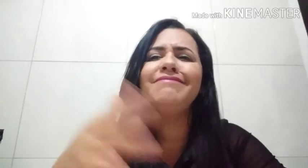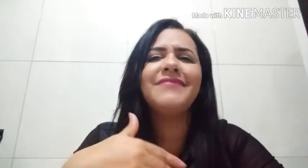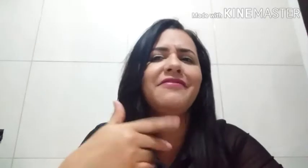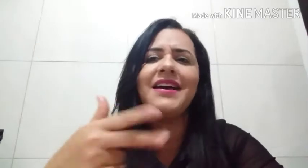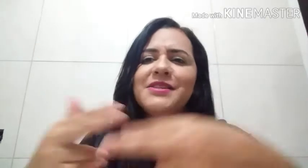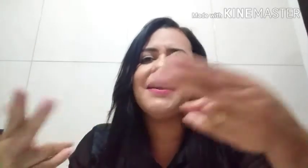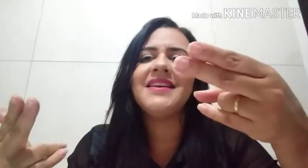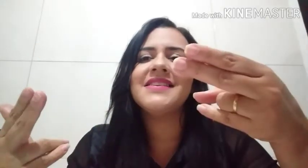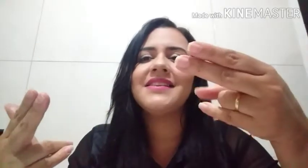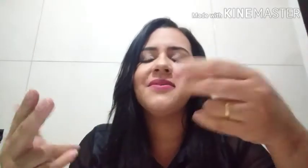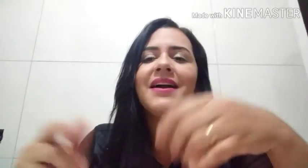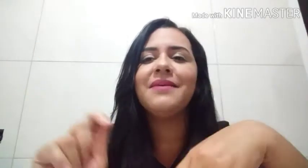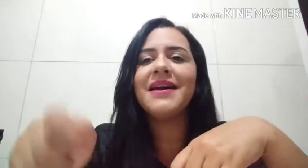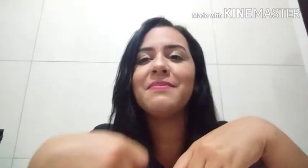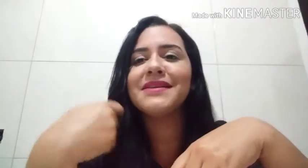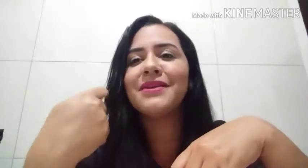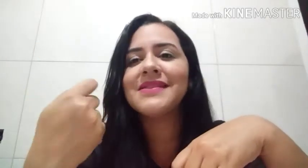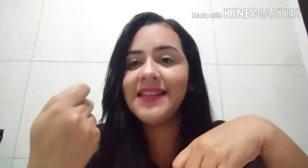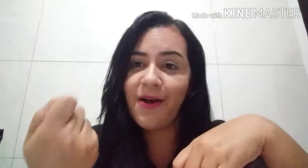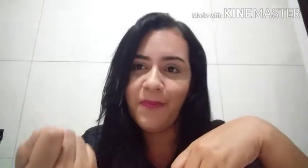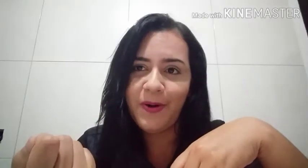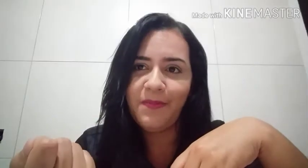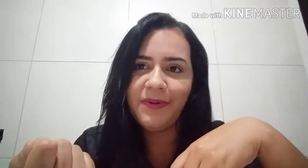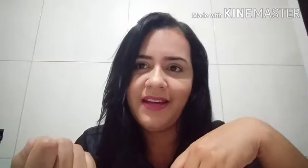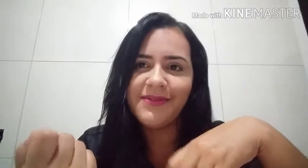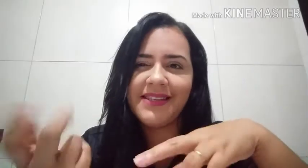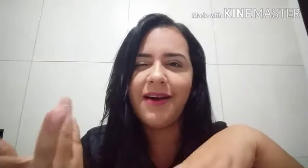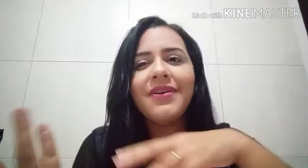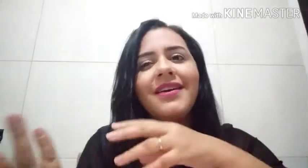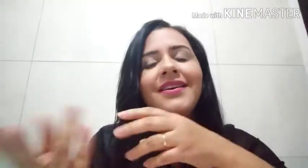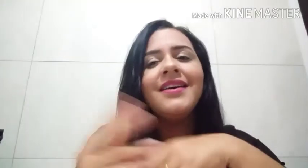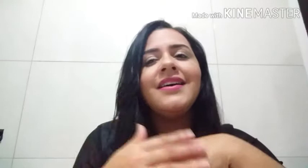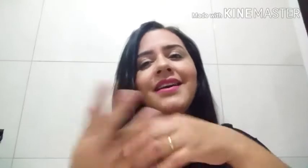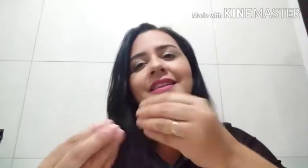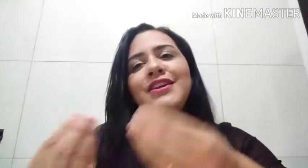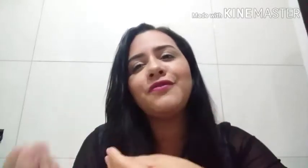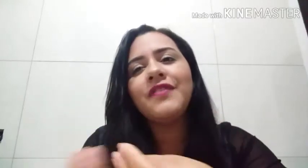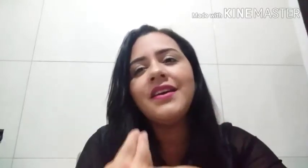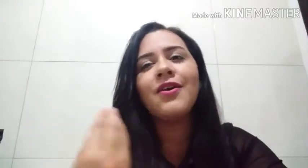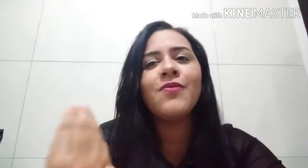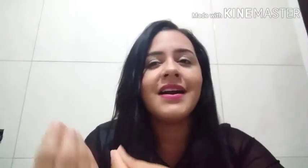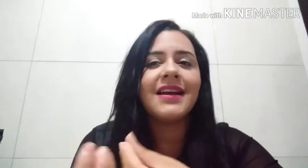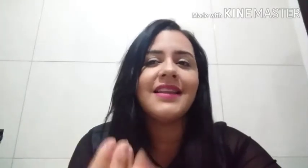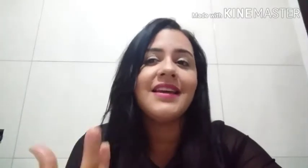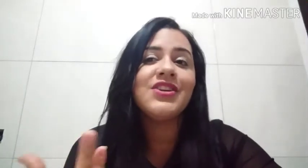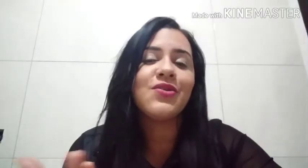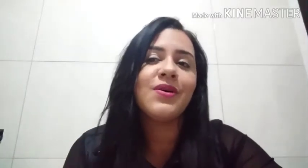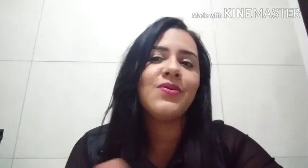tem várias Marias, então cada Maria precisa ter um sinal próprio, né? Um sinal que identifique alguma característica, alguma coisa,